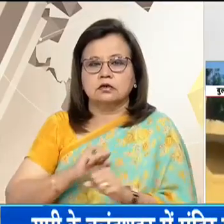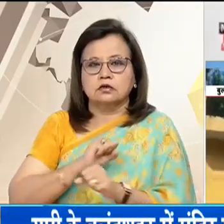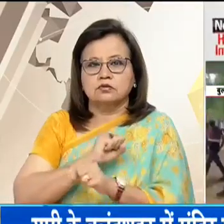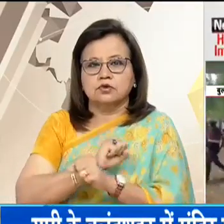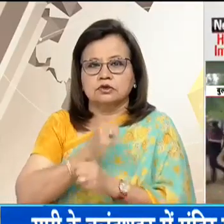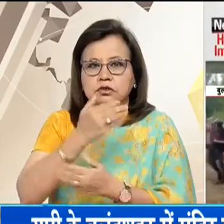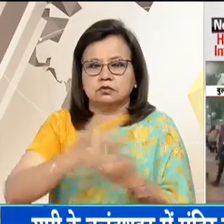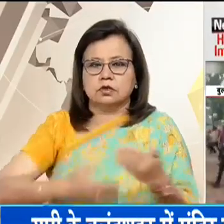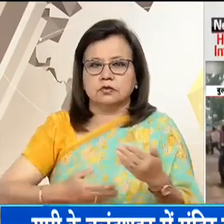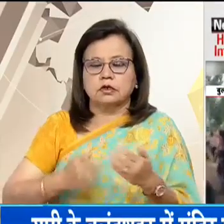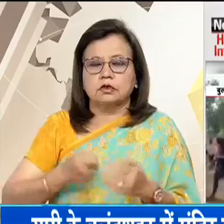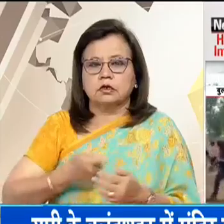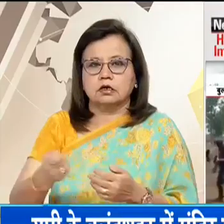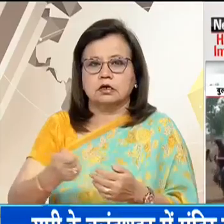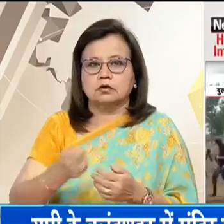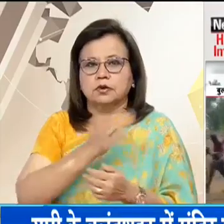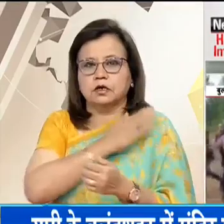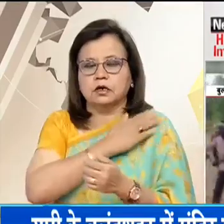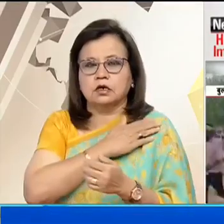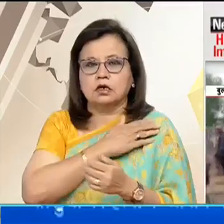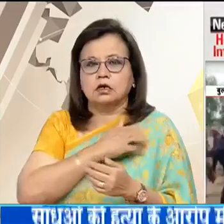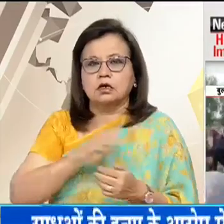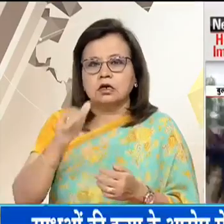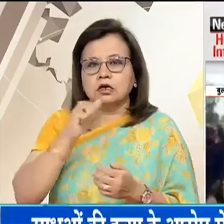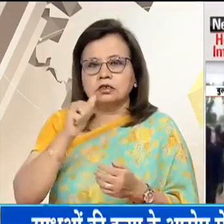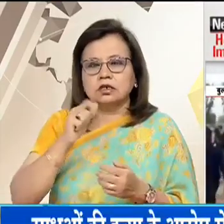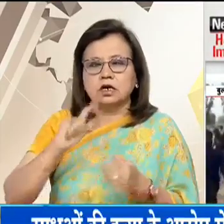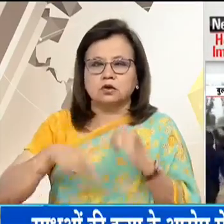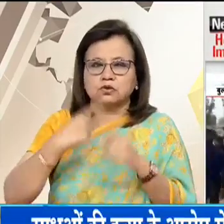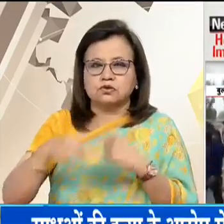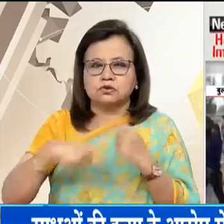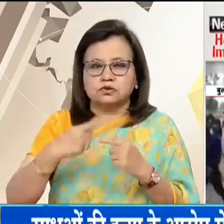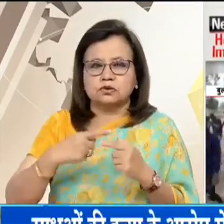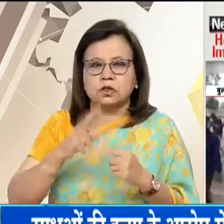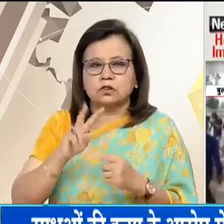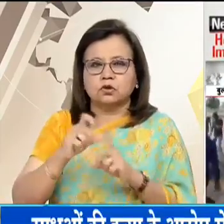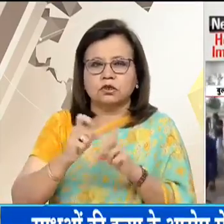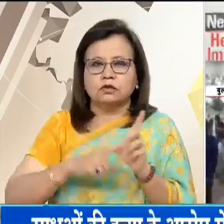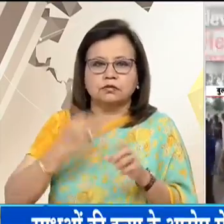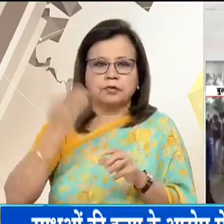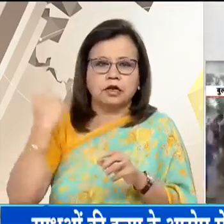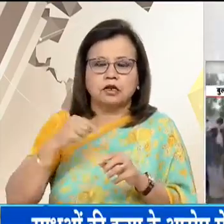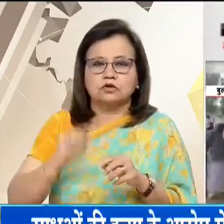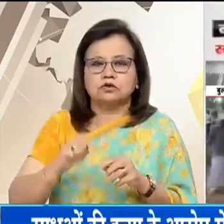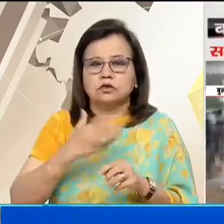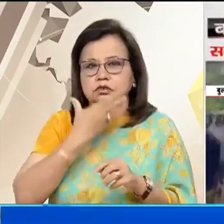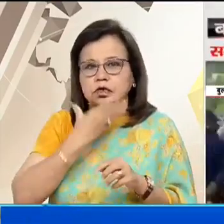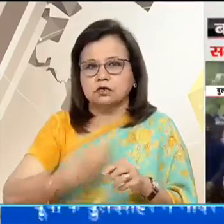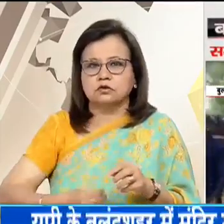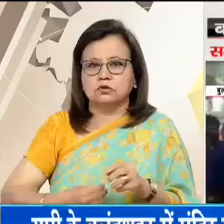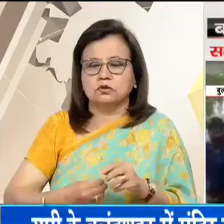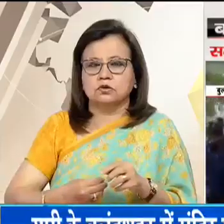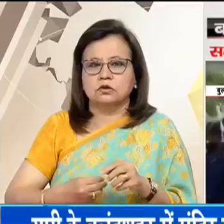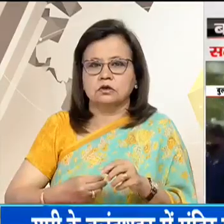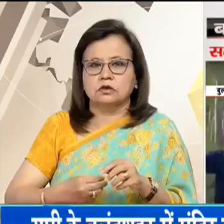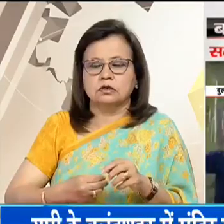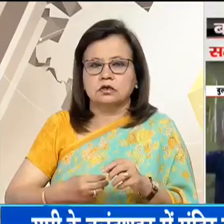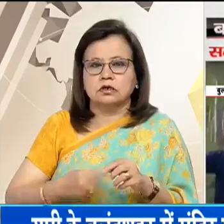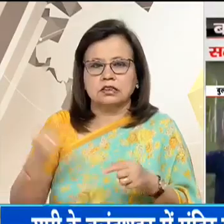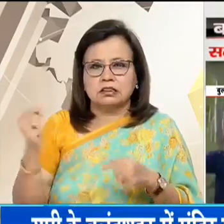है पुलिस के मताबिक हत्या का आरोपी नशेकादी है दो दिन पहले उसने साधूओं को